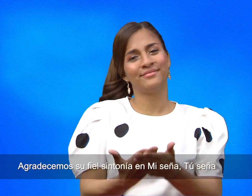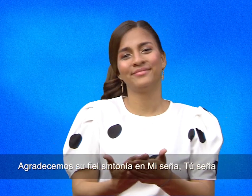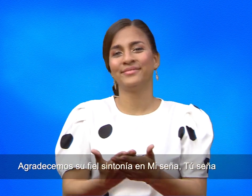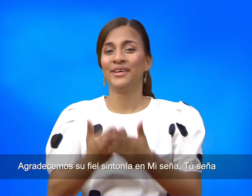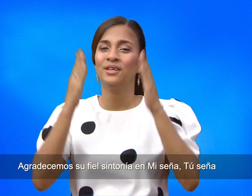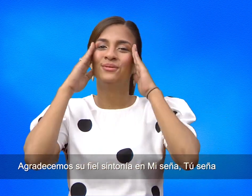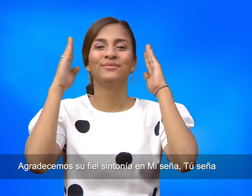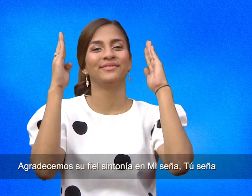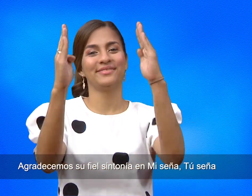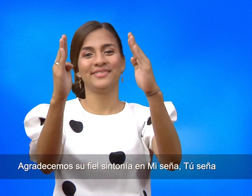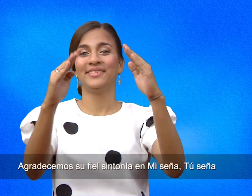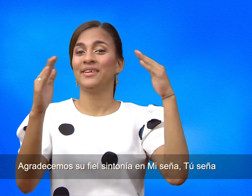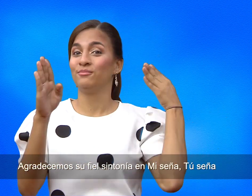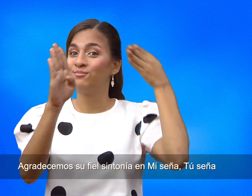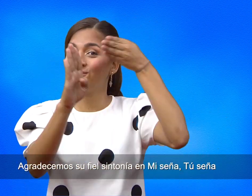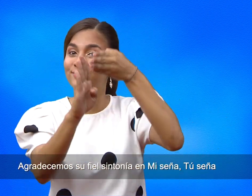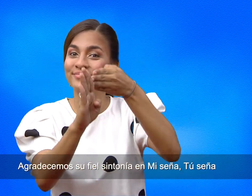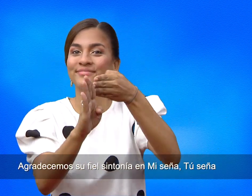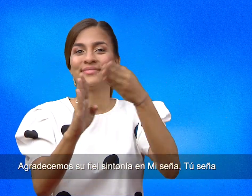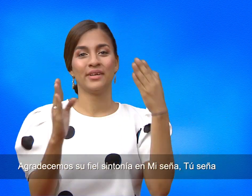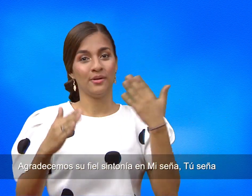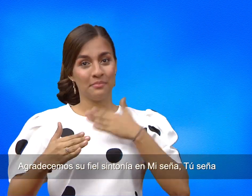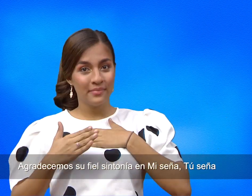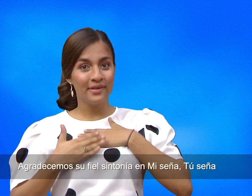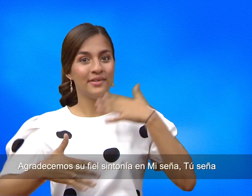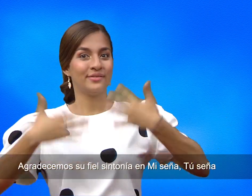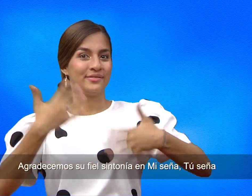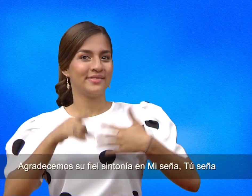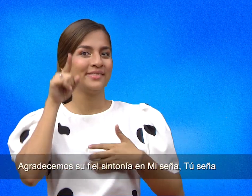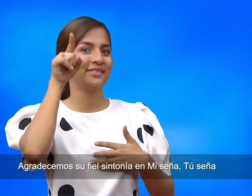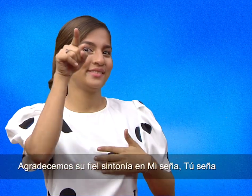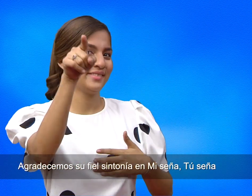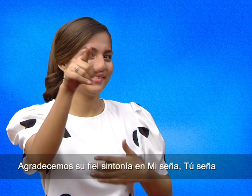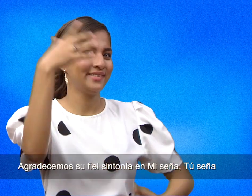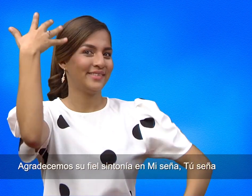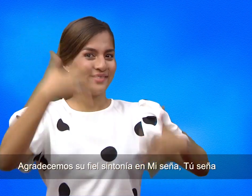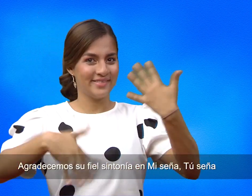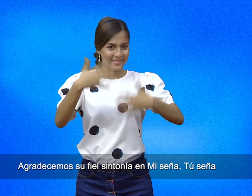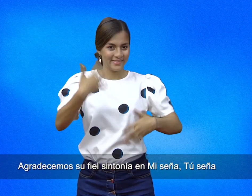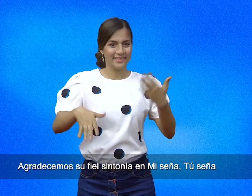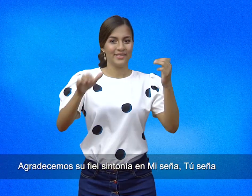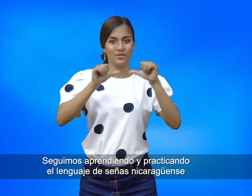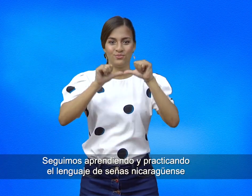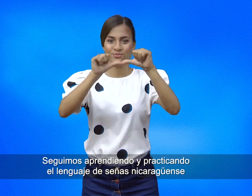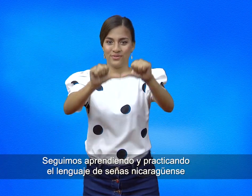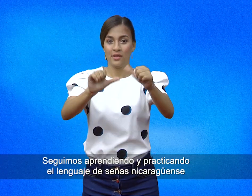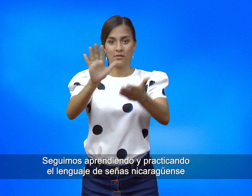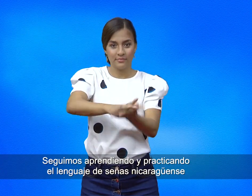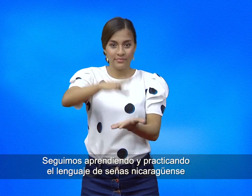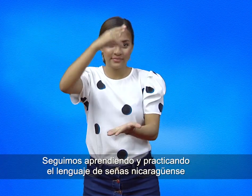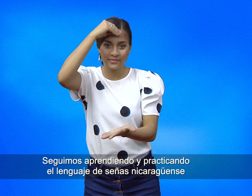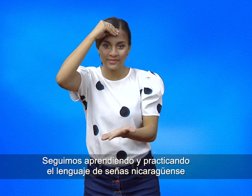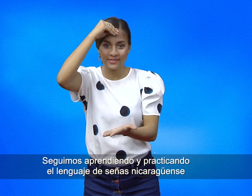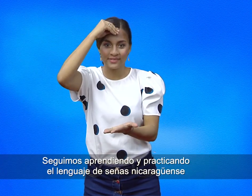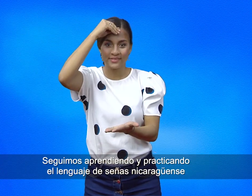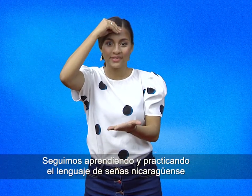Agradecemos su fiel sintonía en Mi Seña, Tu Seña. Seguimos aprendiendo